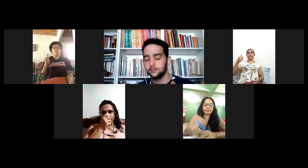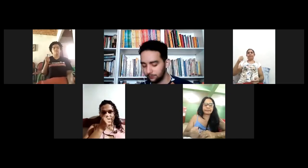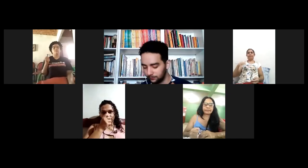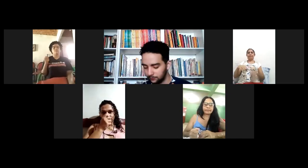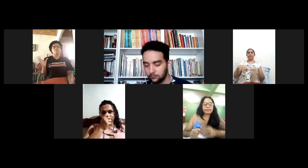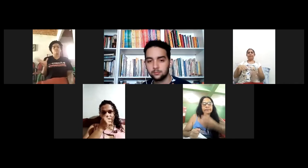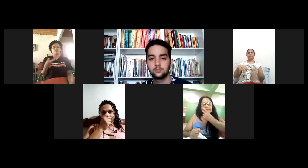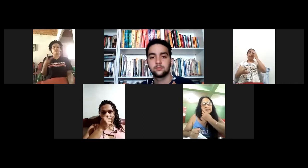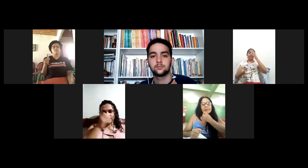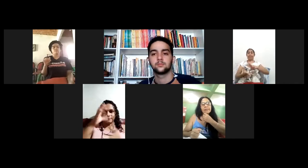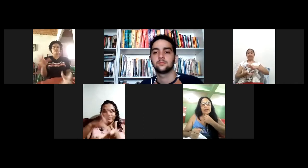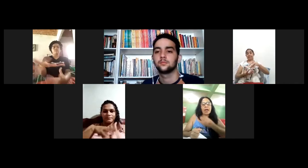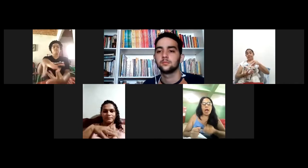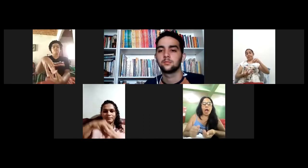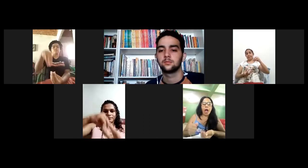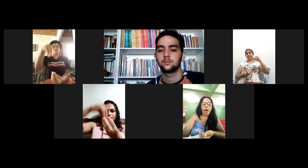alma,